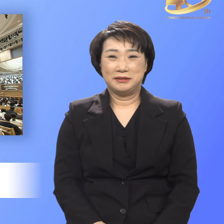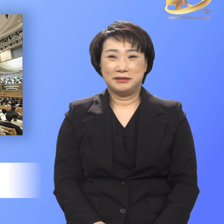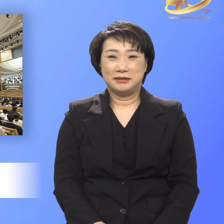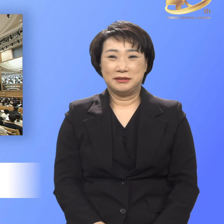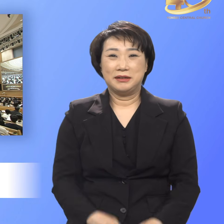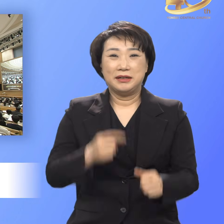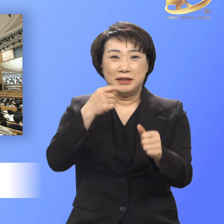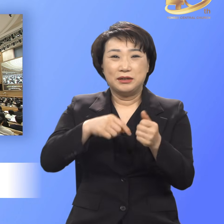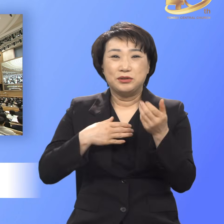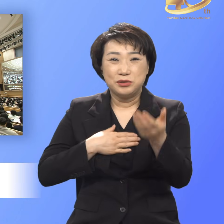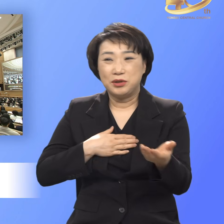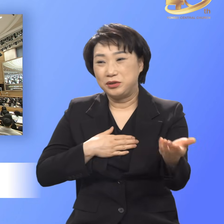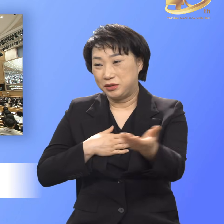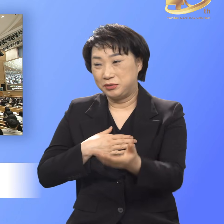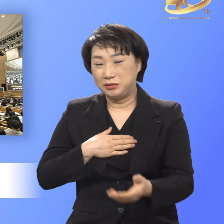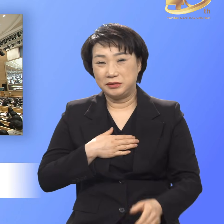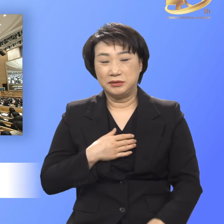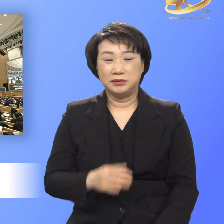일러줬어.